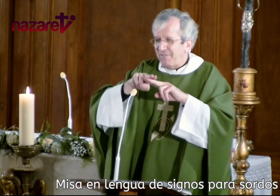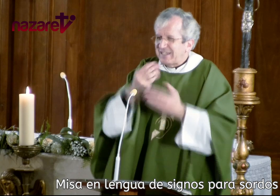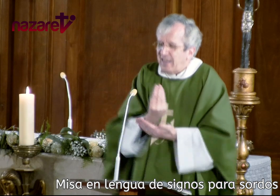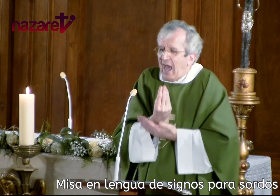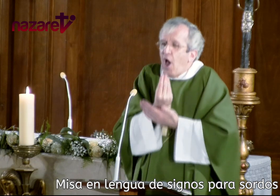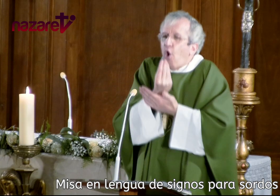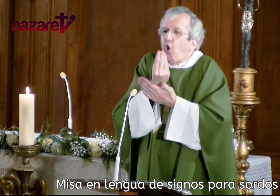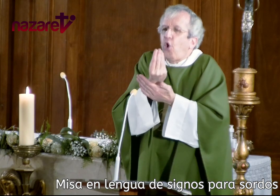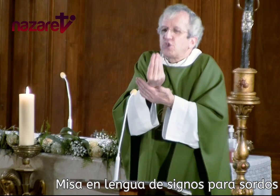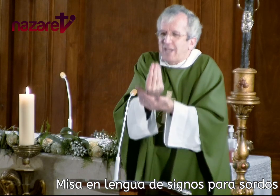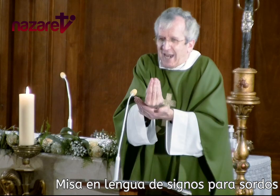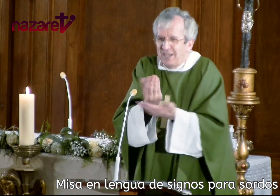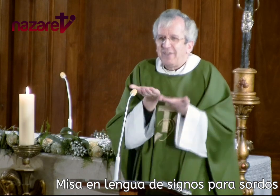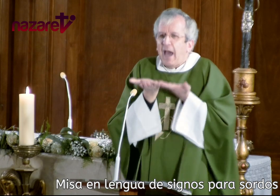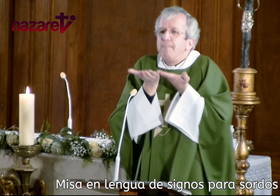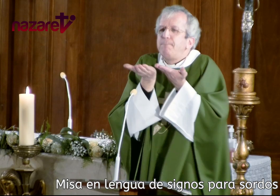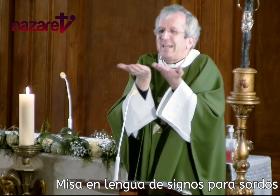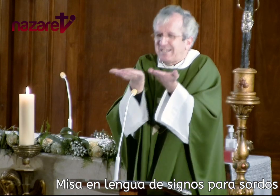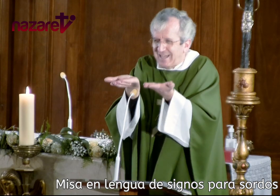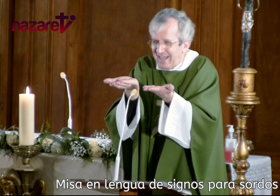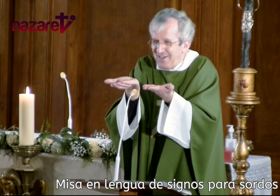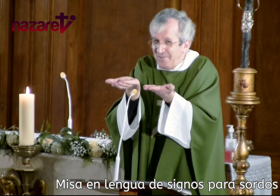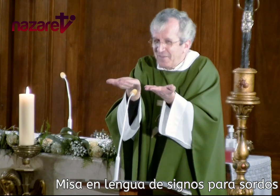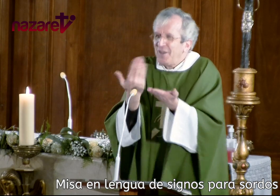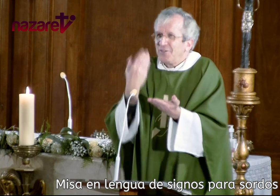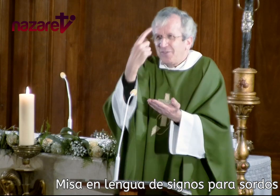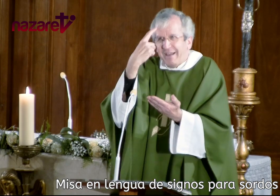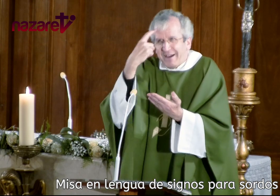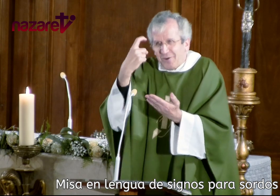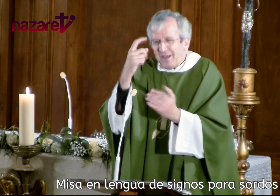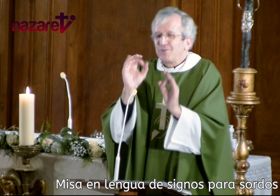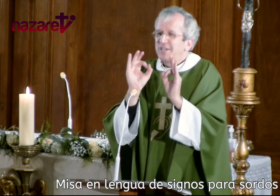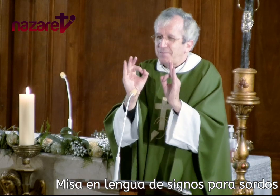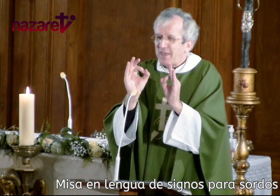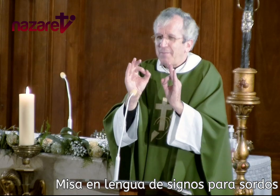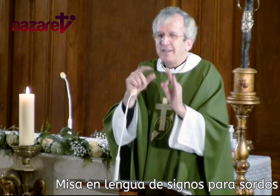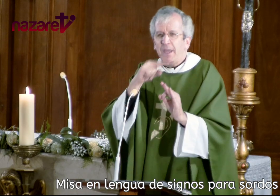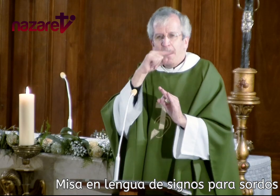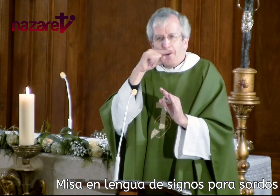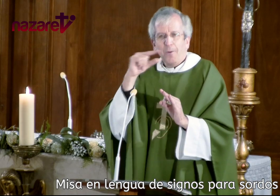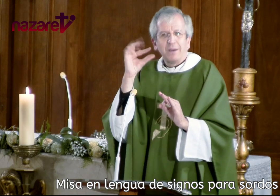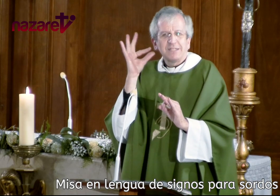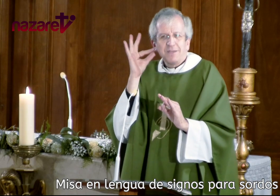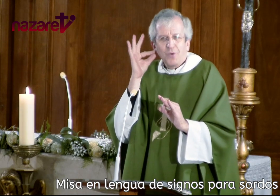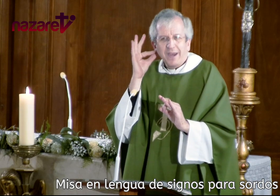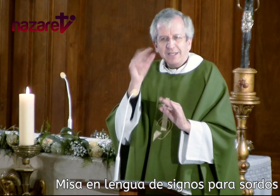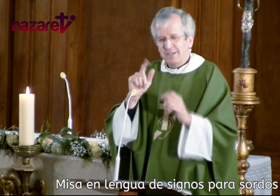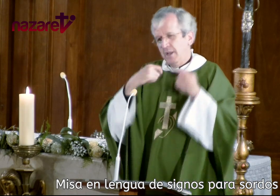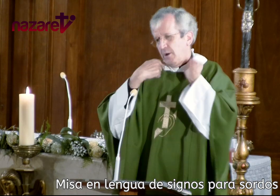fiesta de la consagración de la presentación donde recordamos especialmente hombres y mujeres